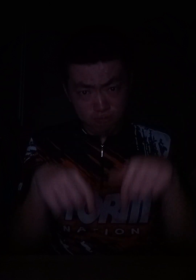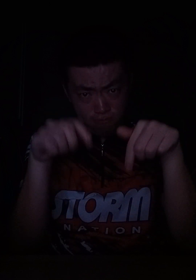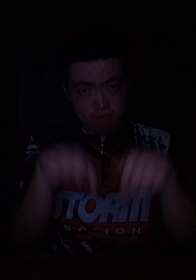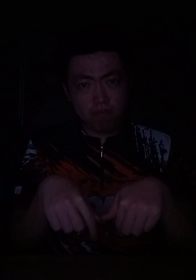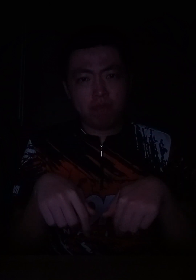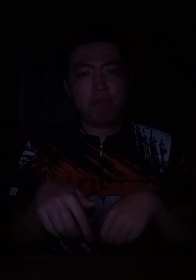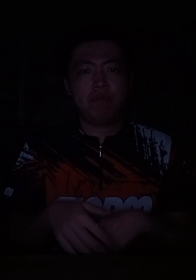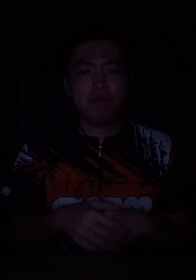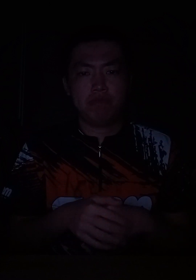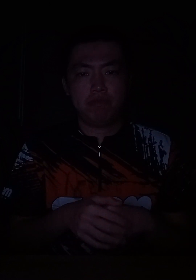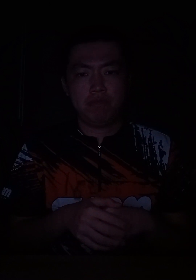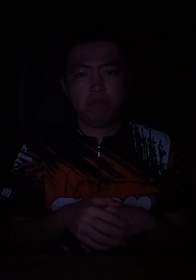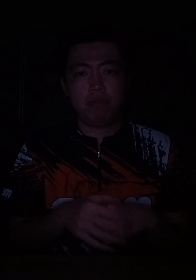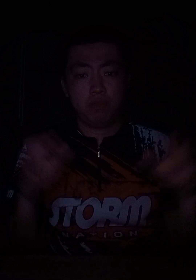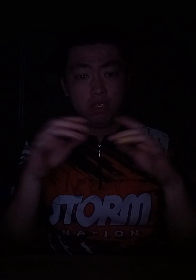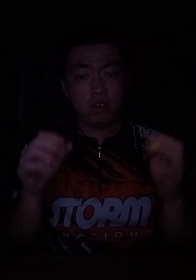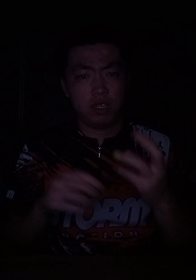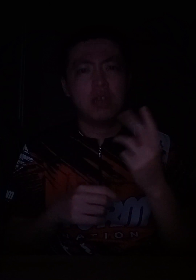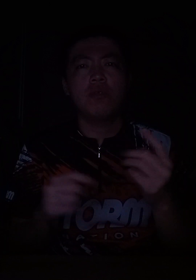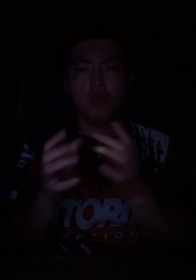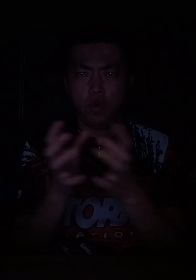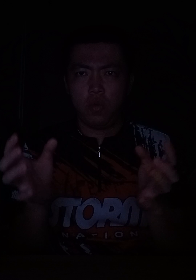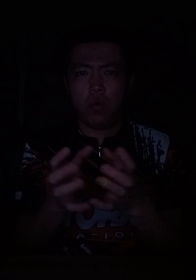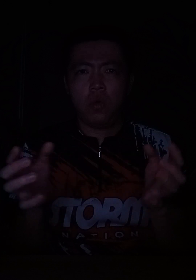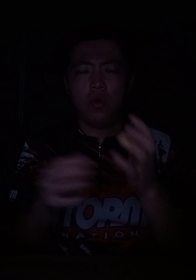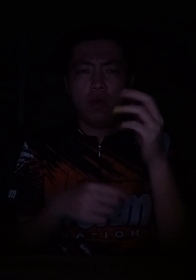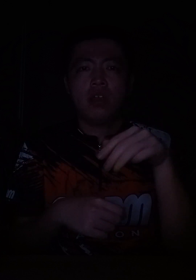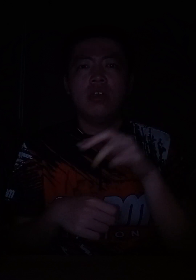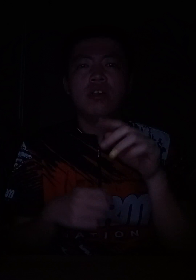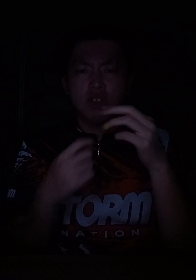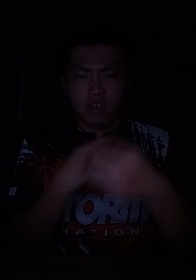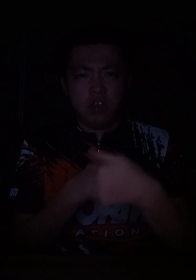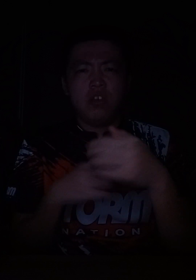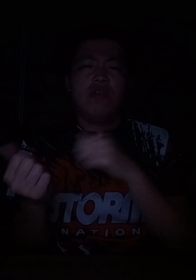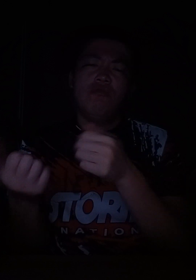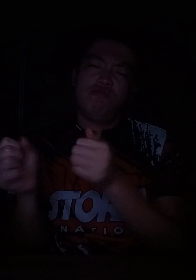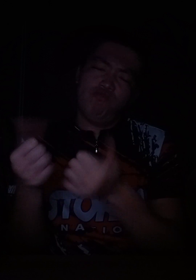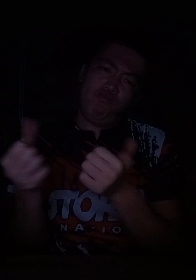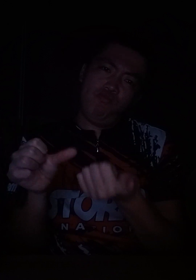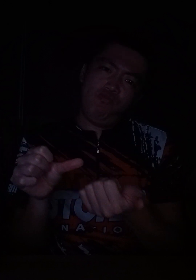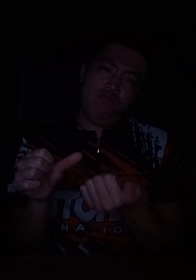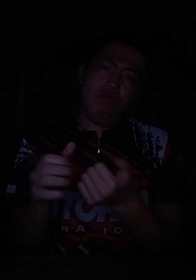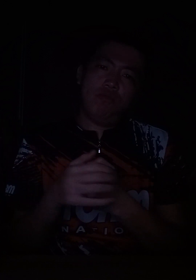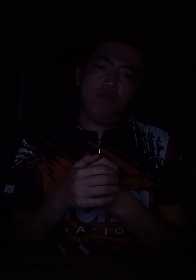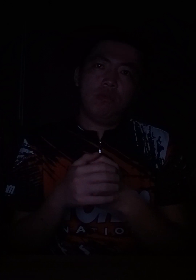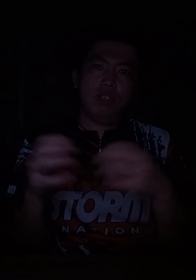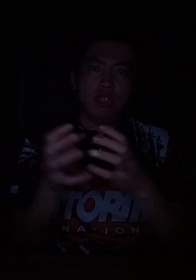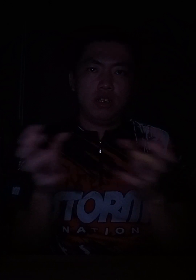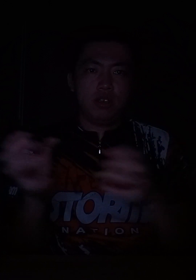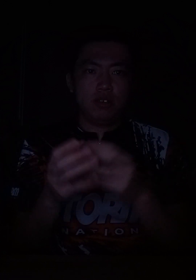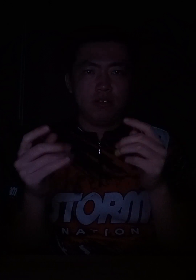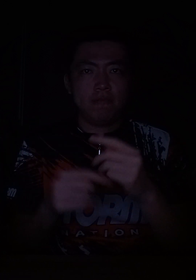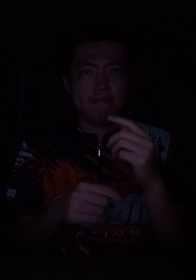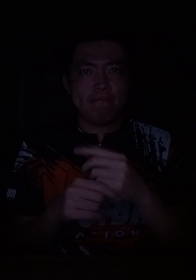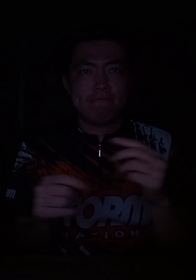추락했습니다. A씨는 인근 병원으로 옮겨졌지만 끝내 숨졌습니다. 사고가 일어난 현장의 엘리베이터는